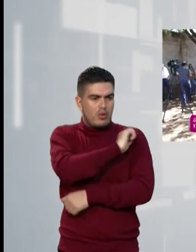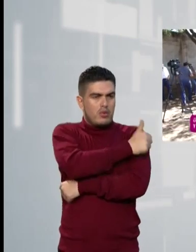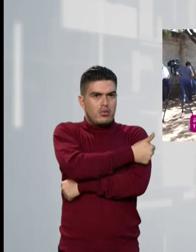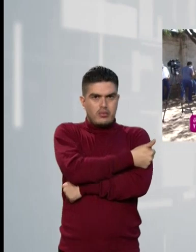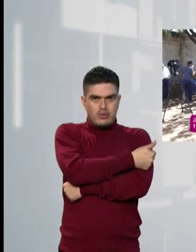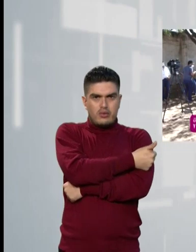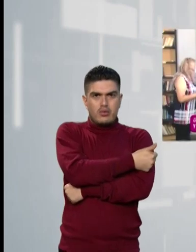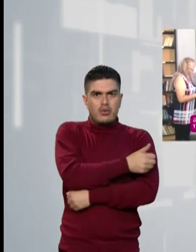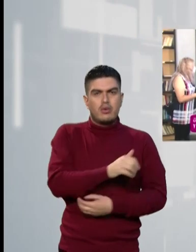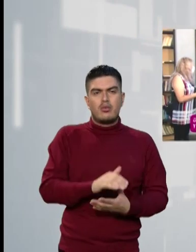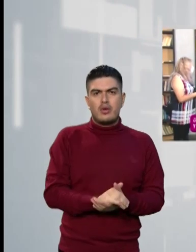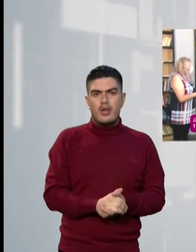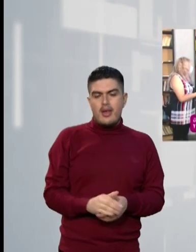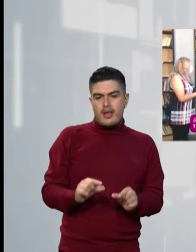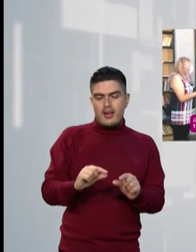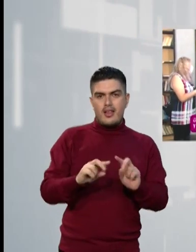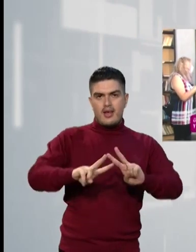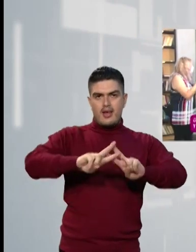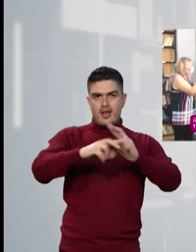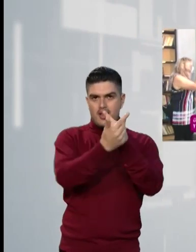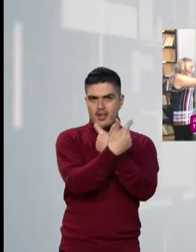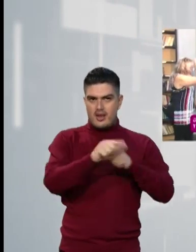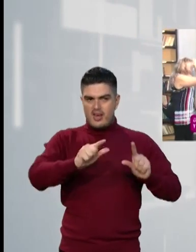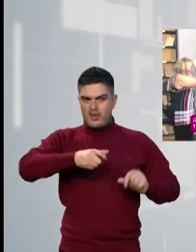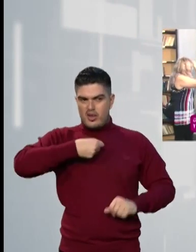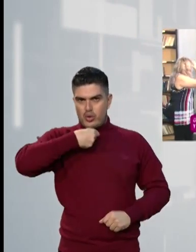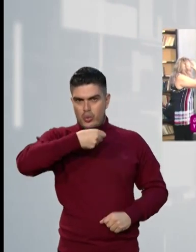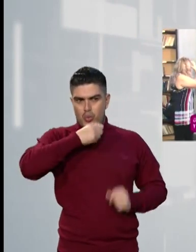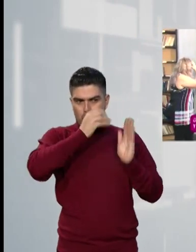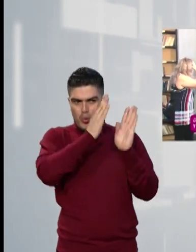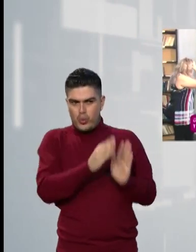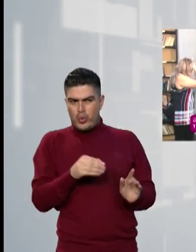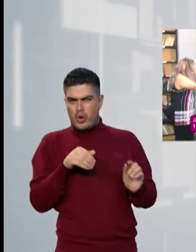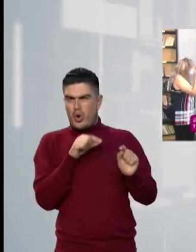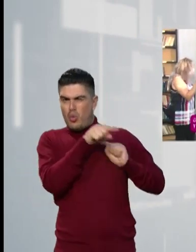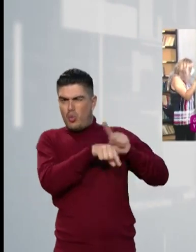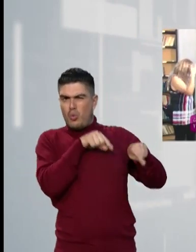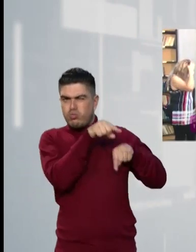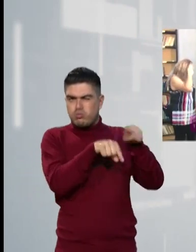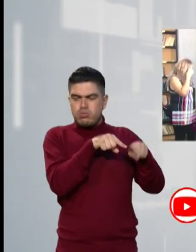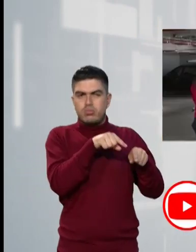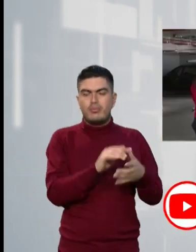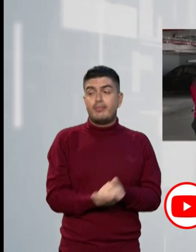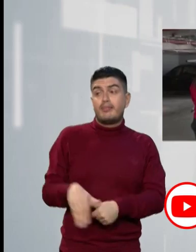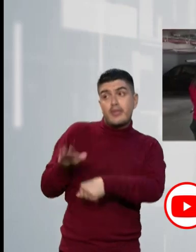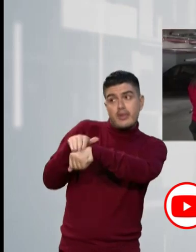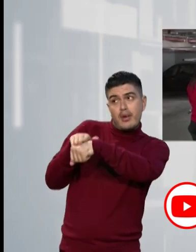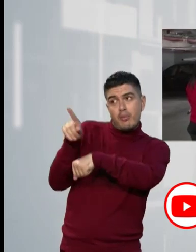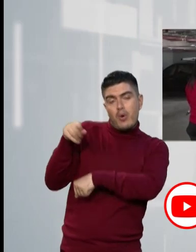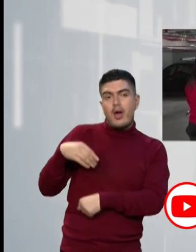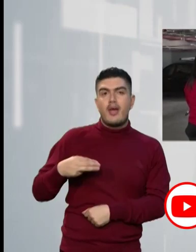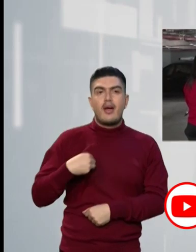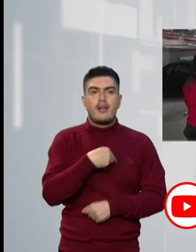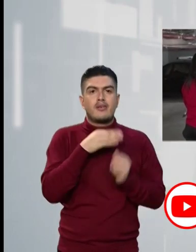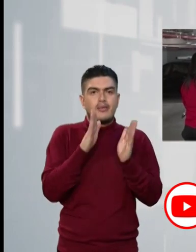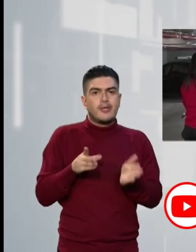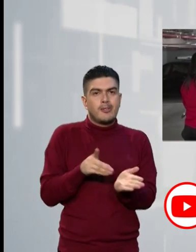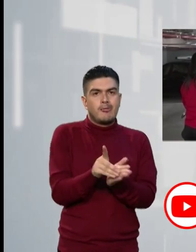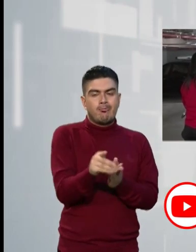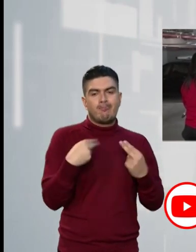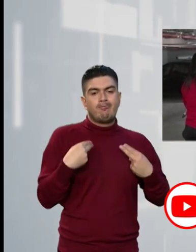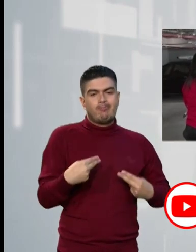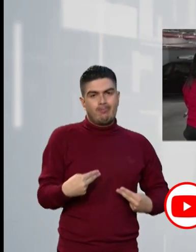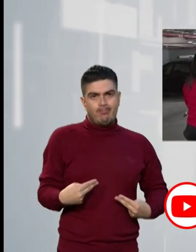los denominados colectivos de libre hacia periodistas también hizo un llamado a la titular de Derechos Humanos a que se invierta en mecanismo de